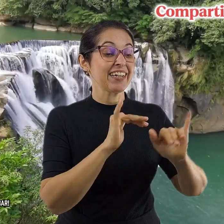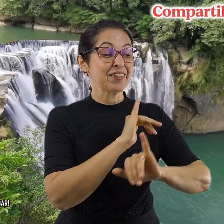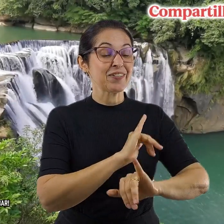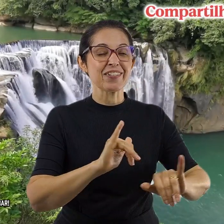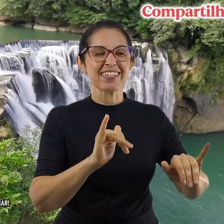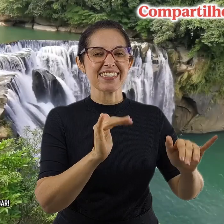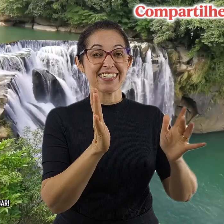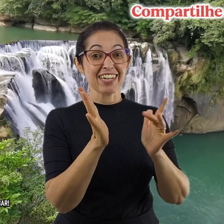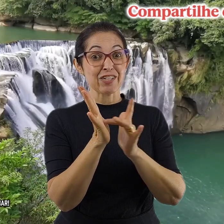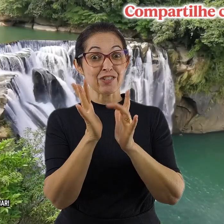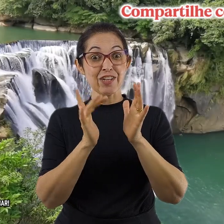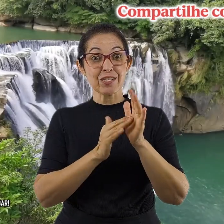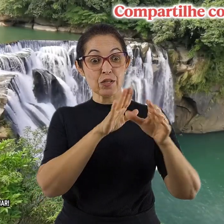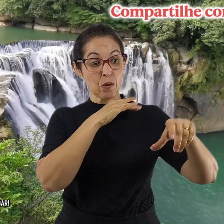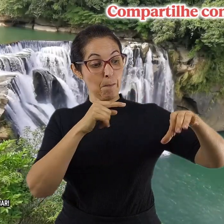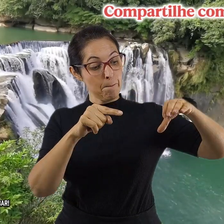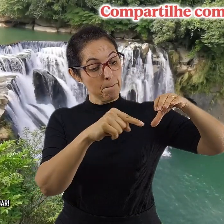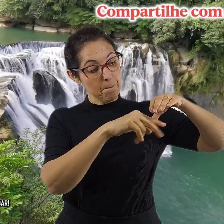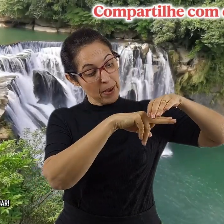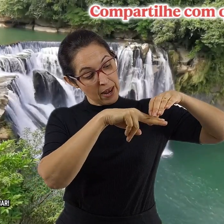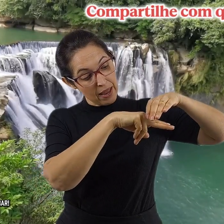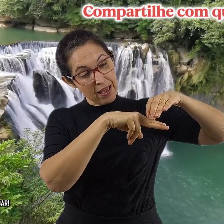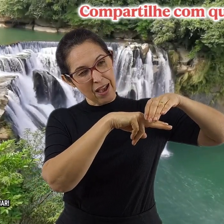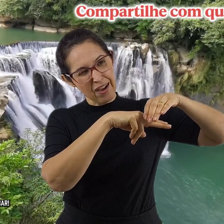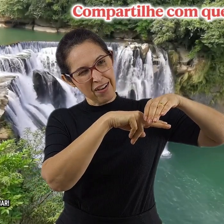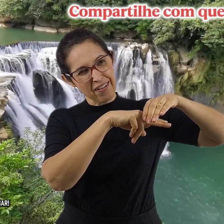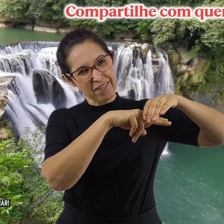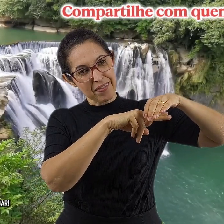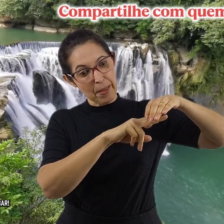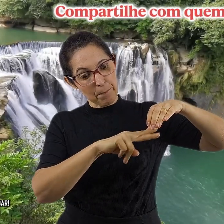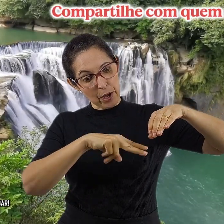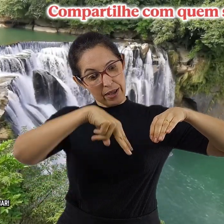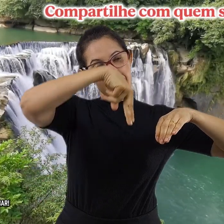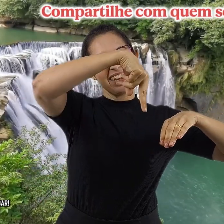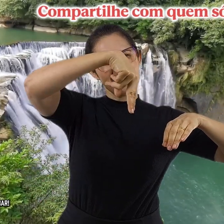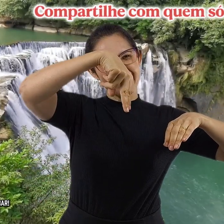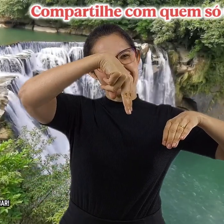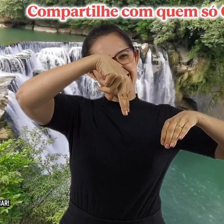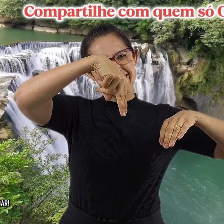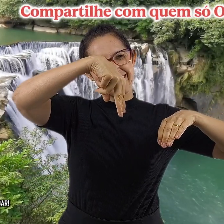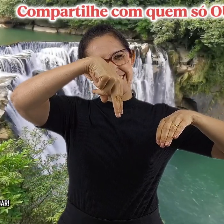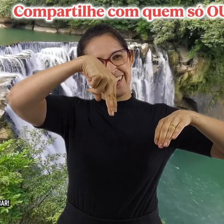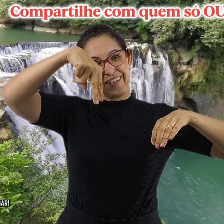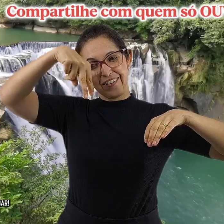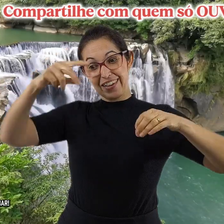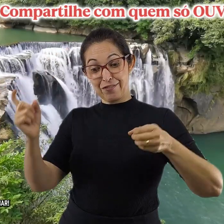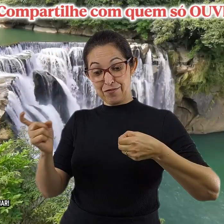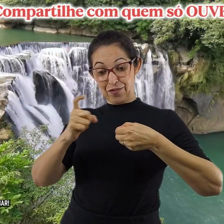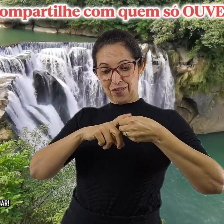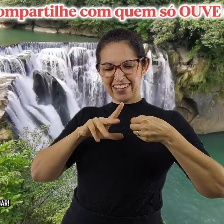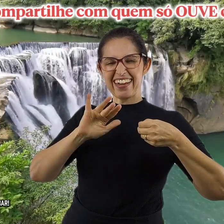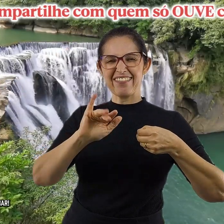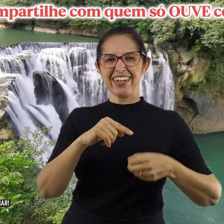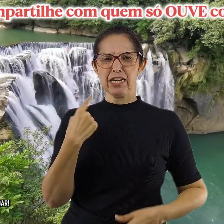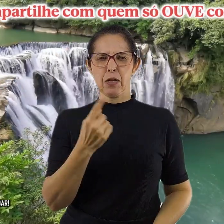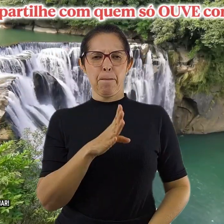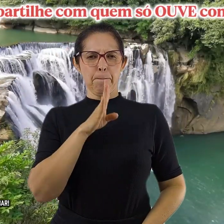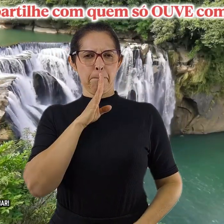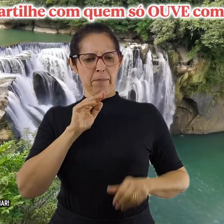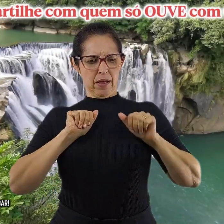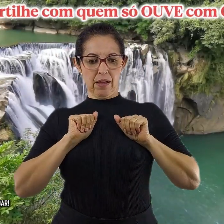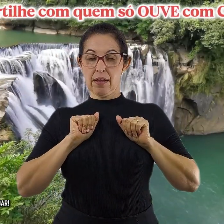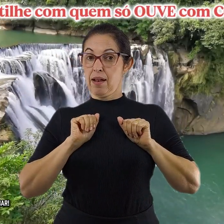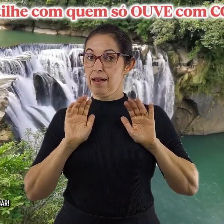essa verdade. Ela não pode se calar acerca daquilo que ela tem visto e daquilo que ela tem ouvido. Então